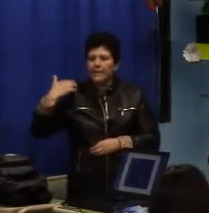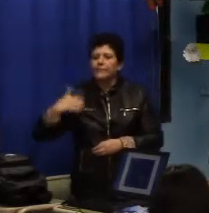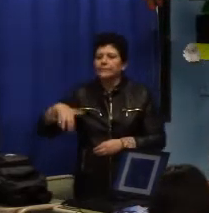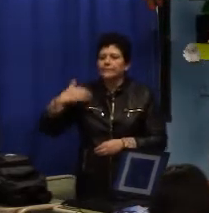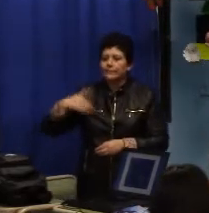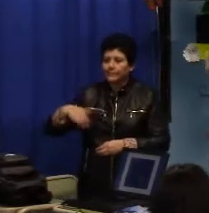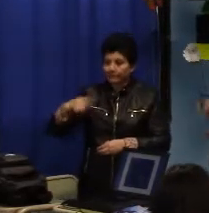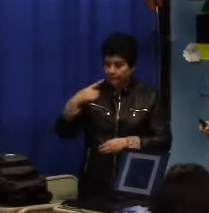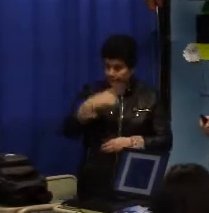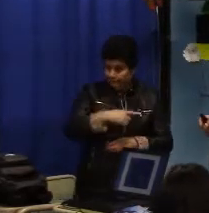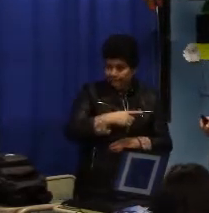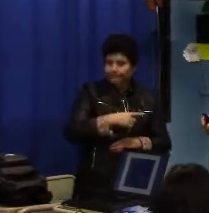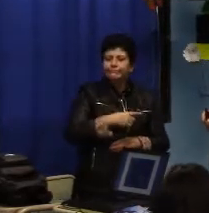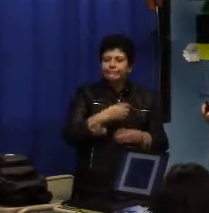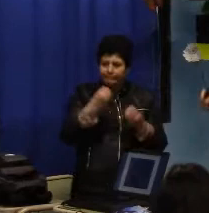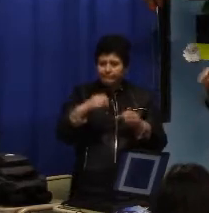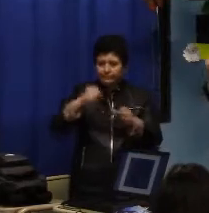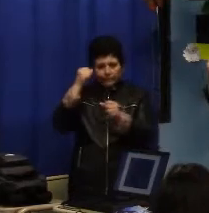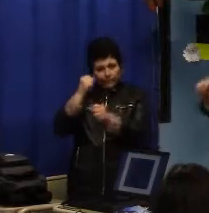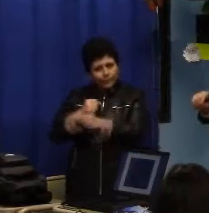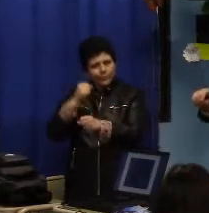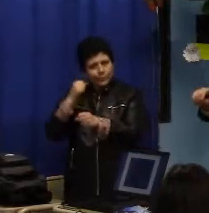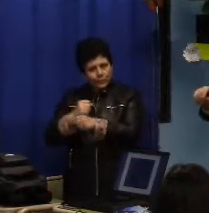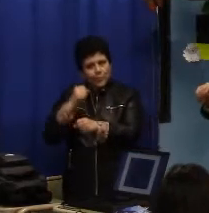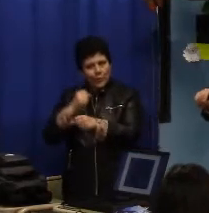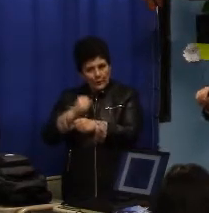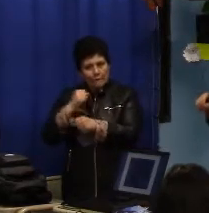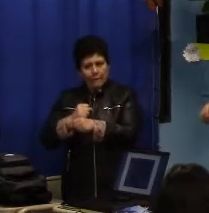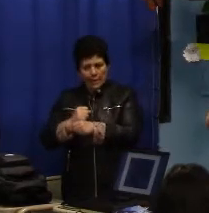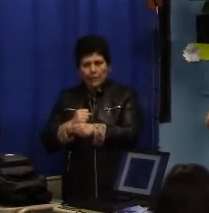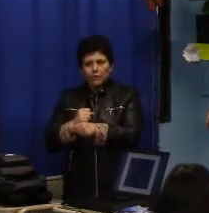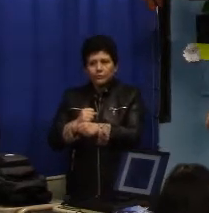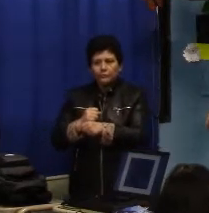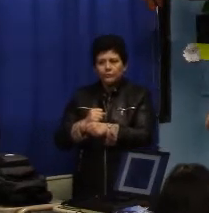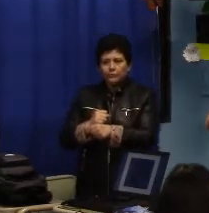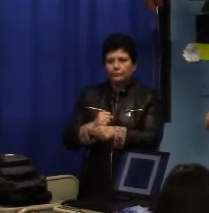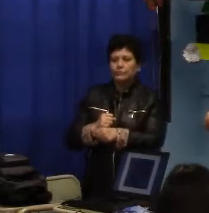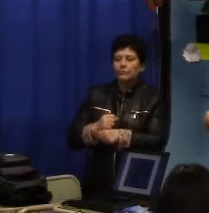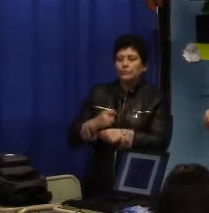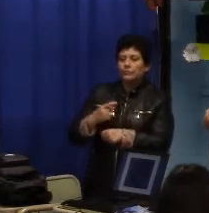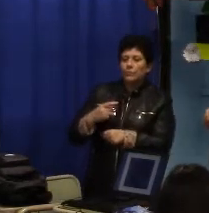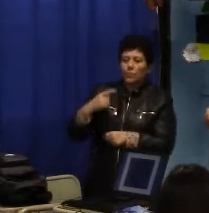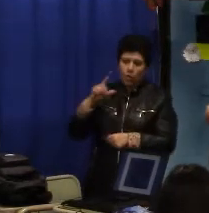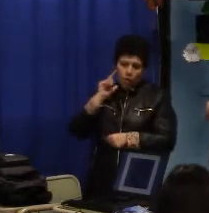están desarrollando, pero ustedes son los